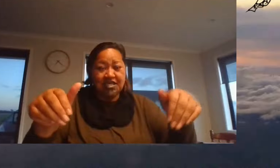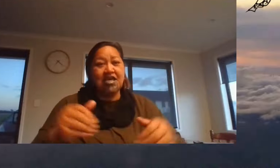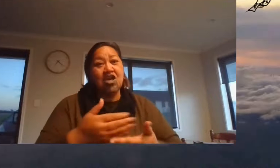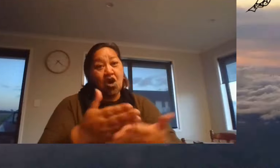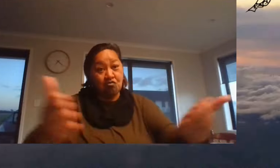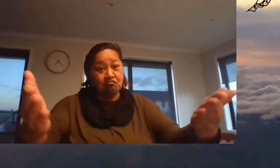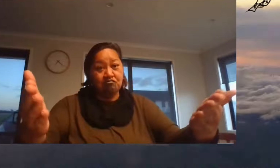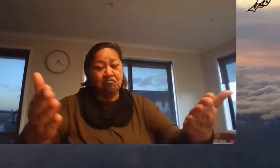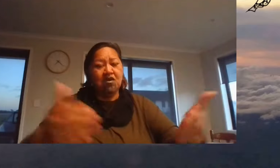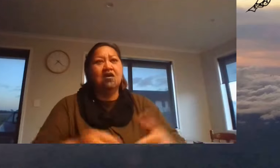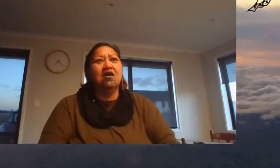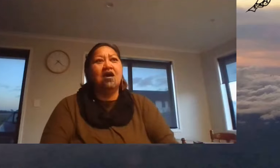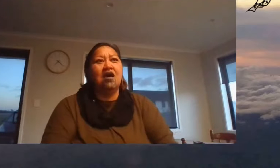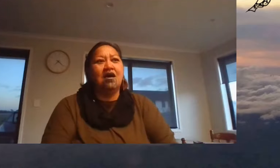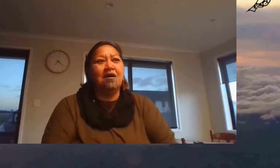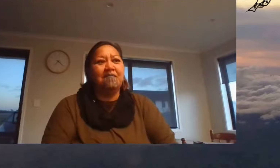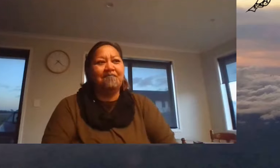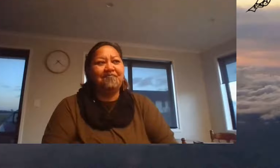roto I tēnei ao.